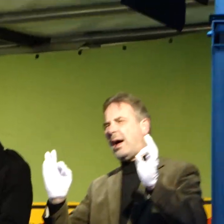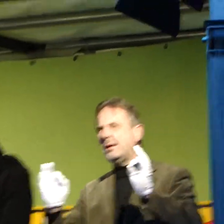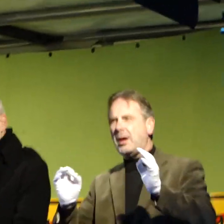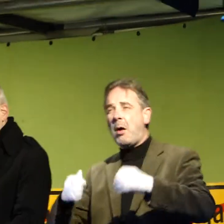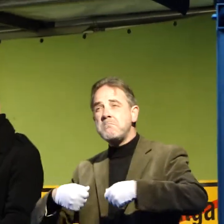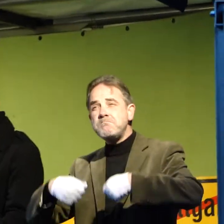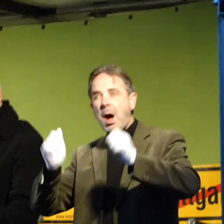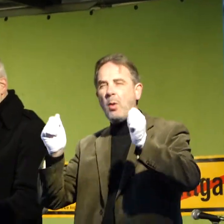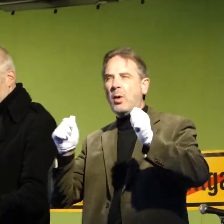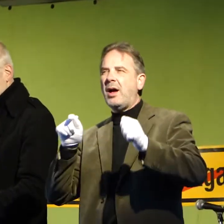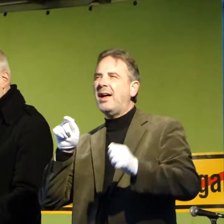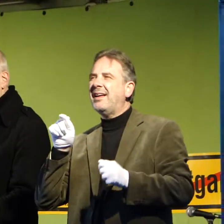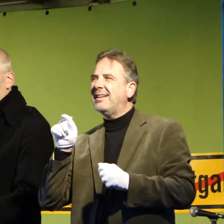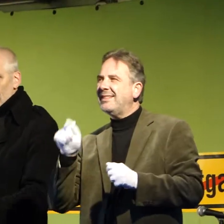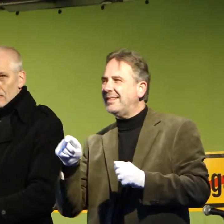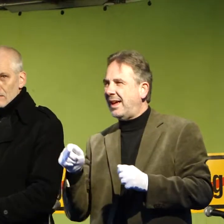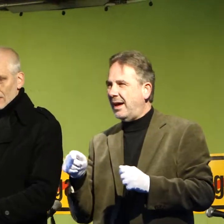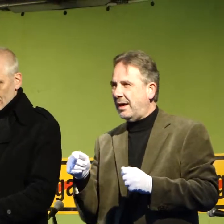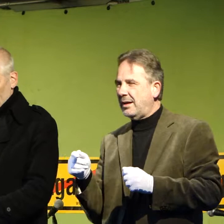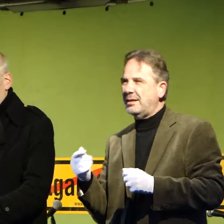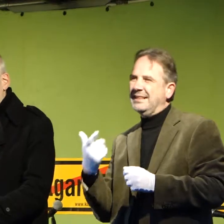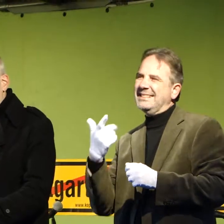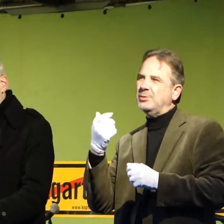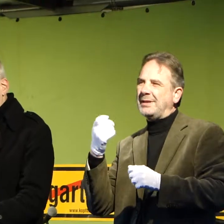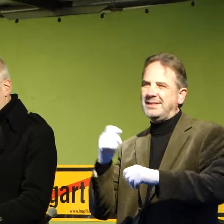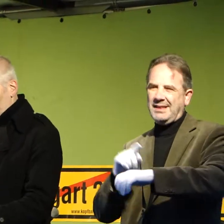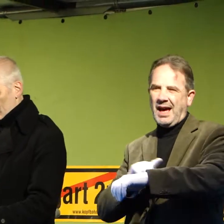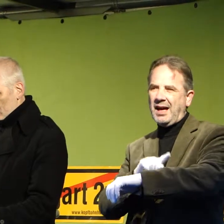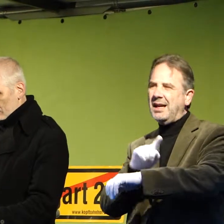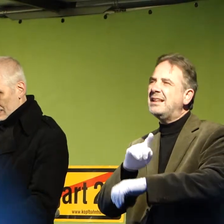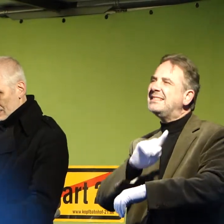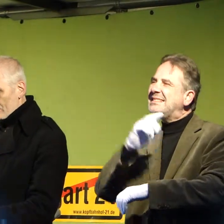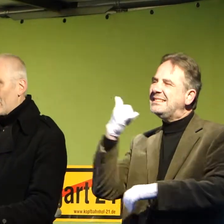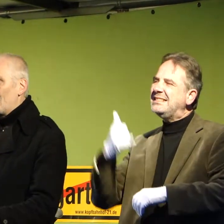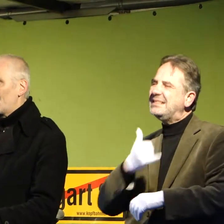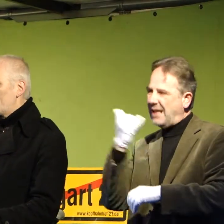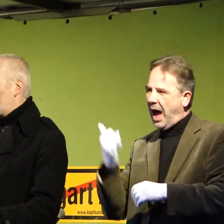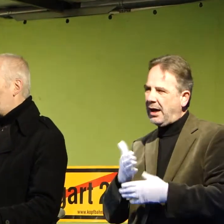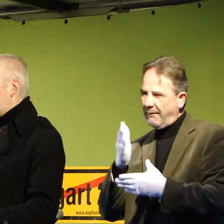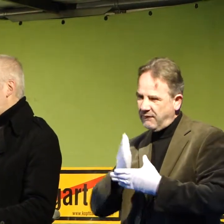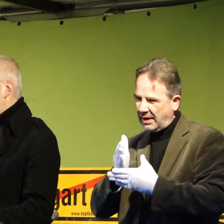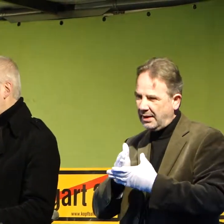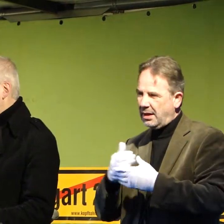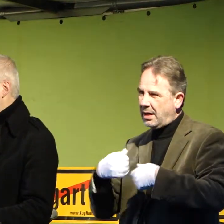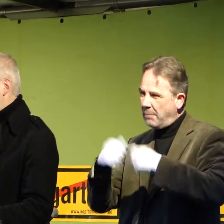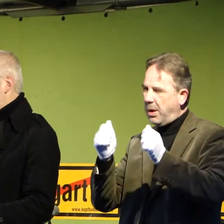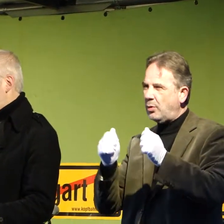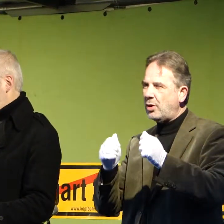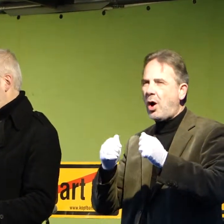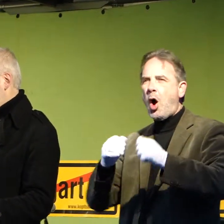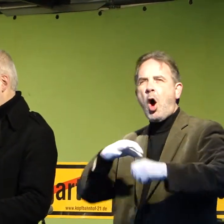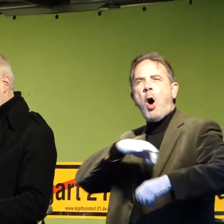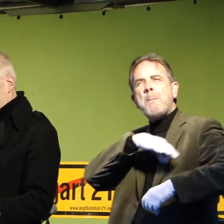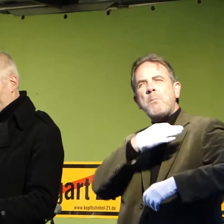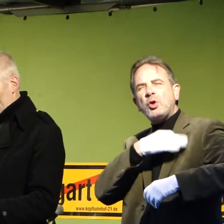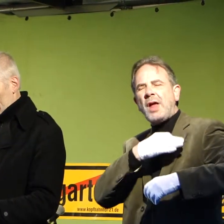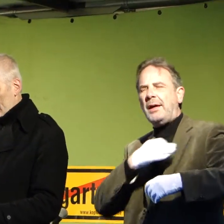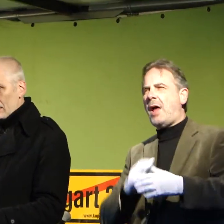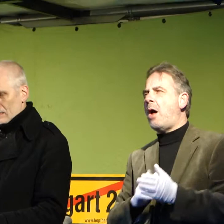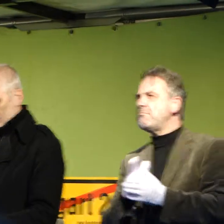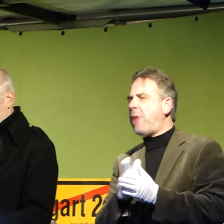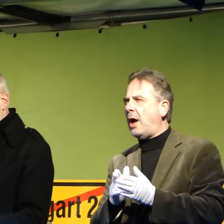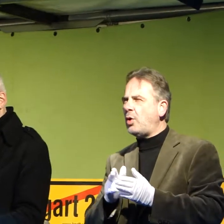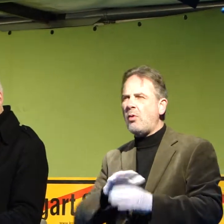der, als er in den 20er Jahren fertig gebaut war, als der moderne Bahnhof